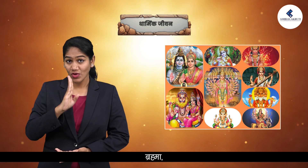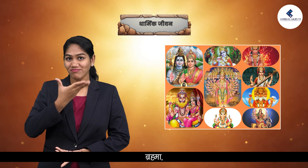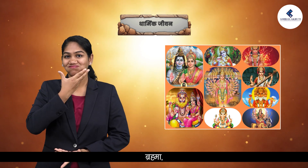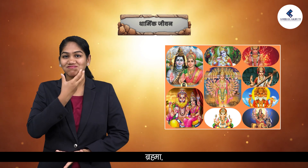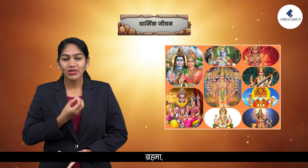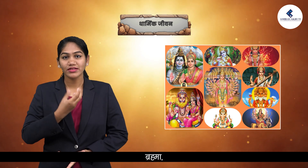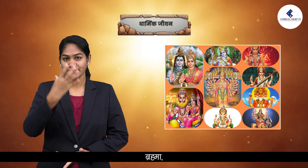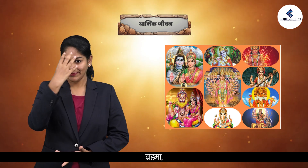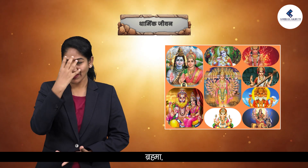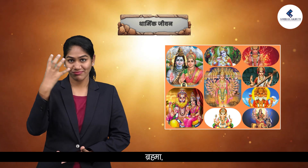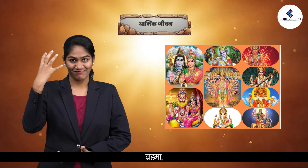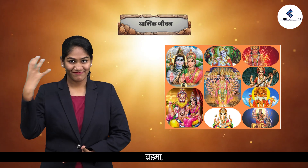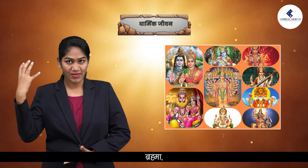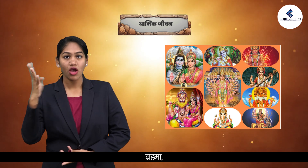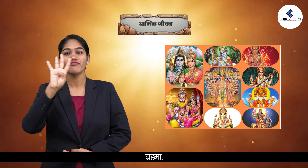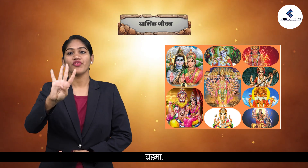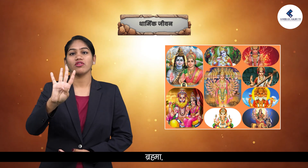ब्रह्मा,